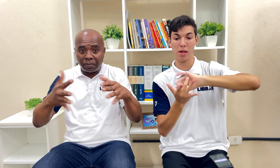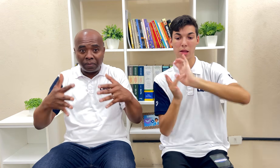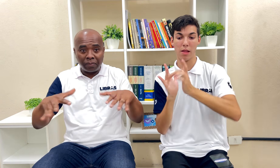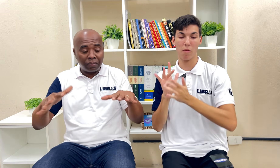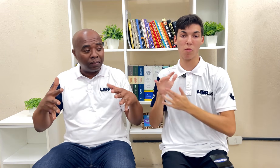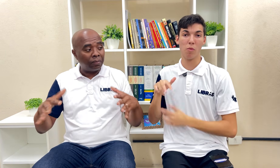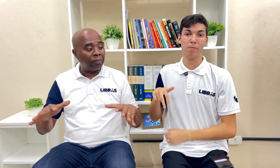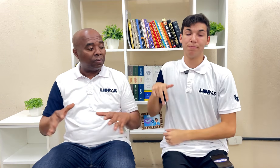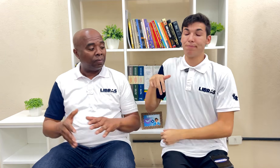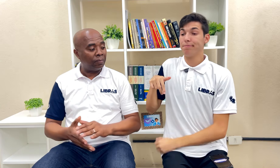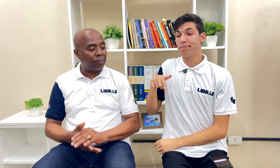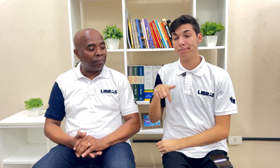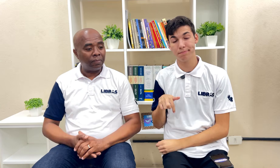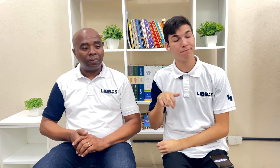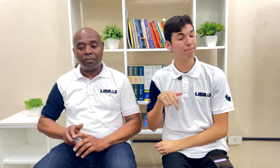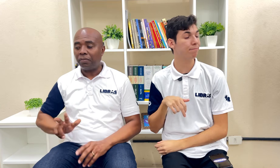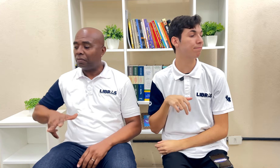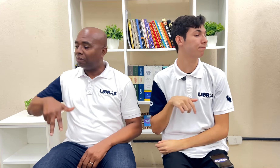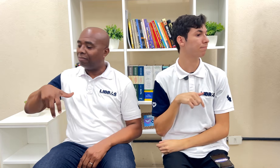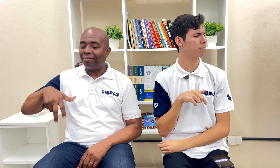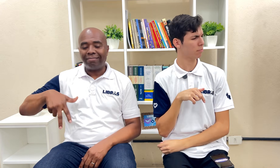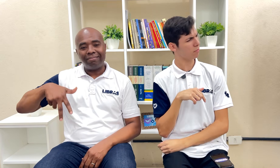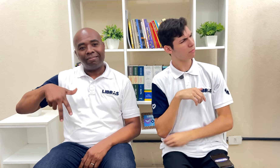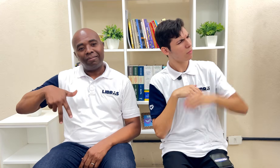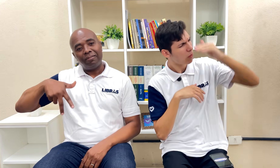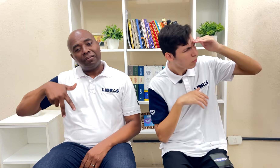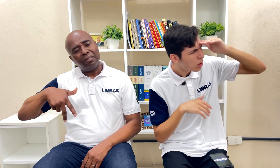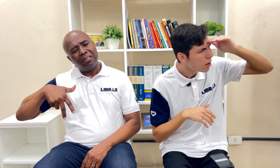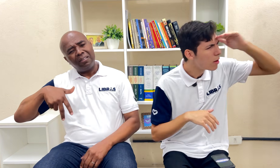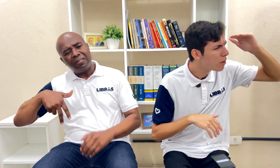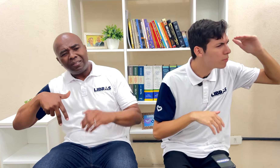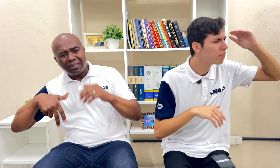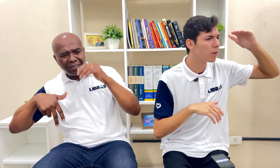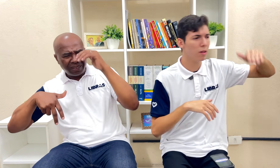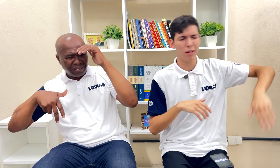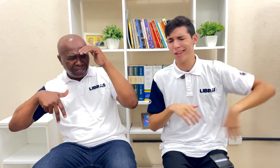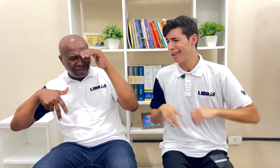E alguns homens que lavavam suas redes.